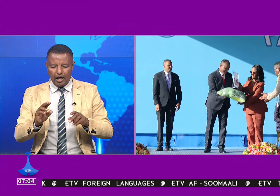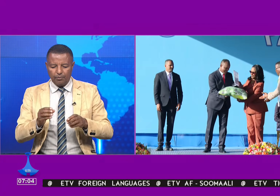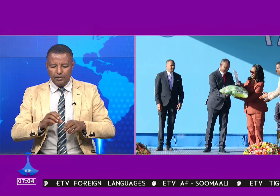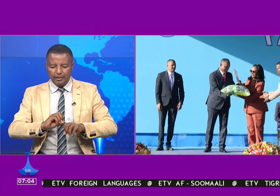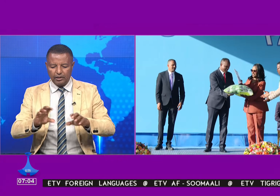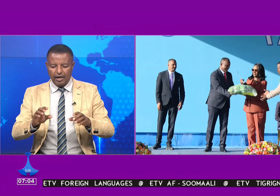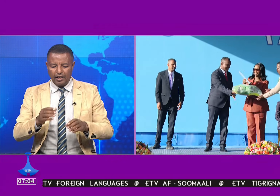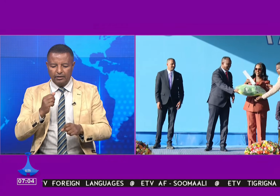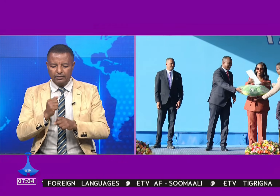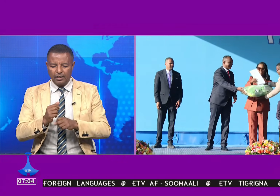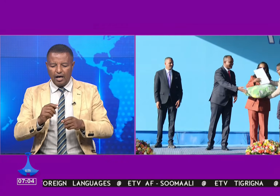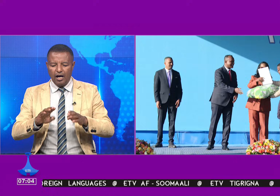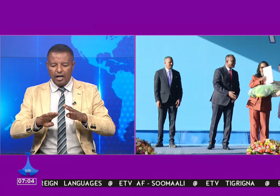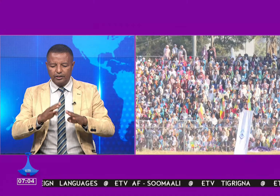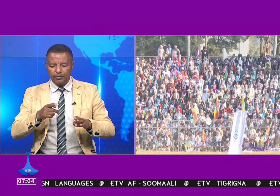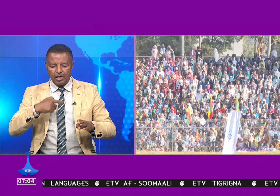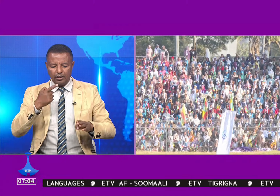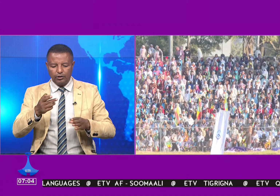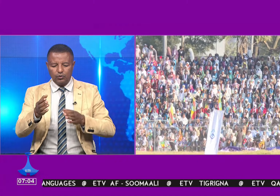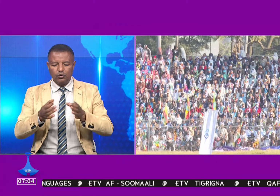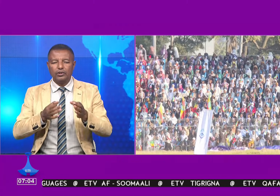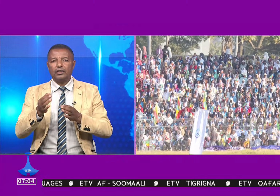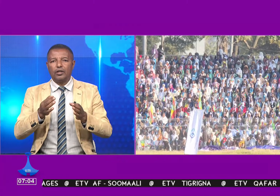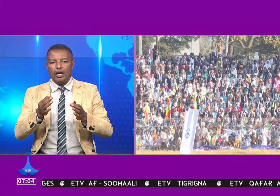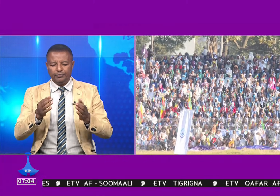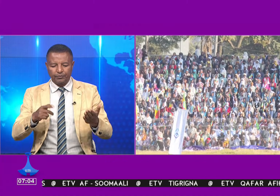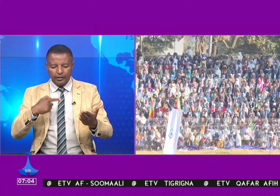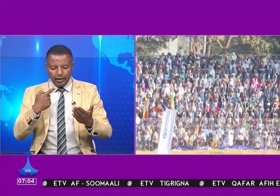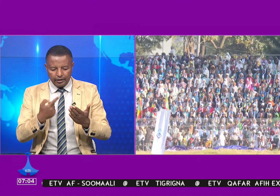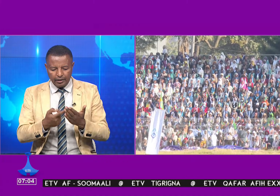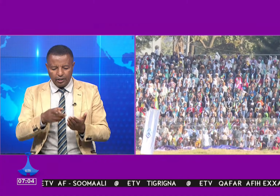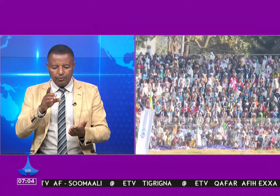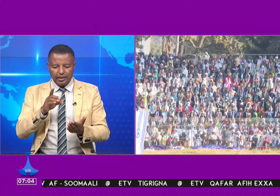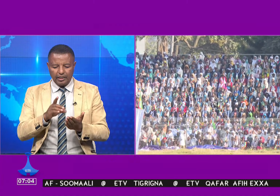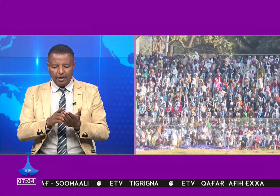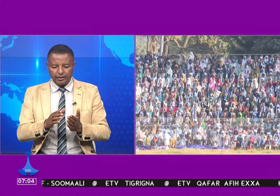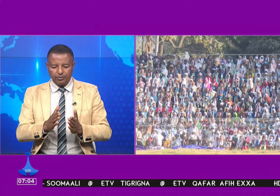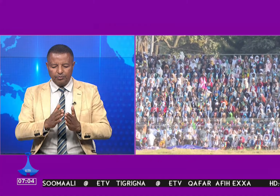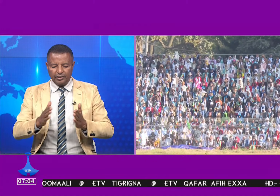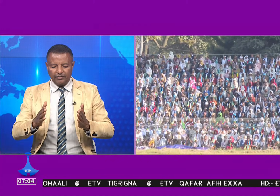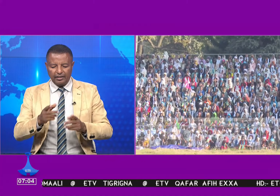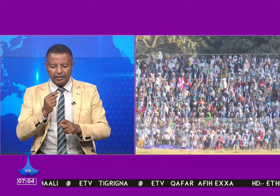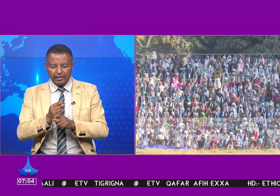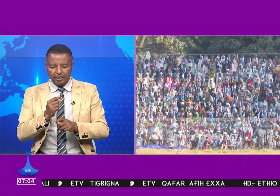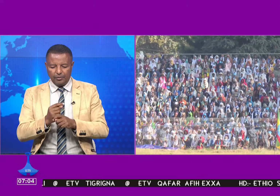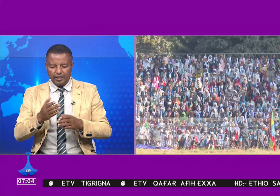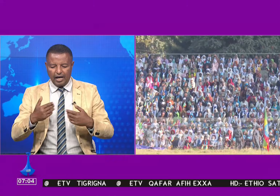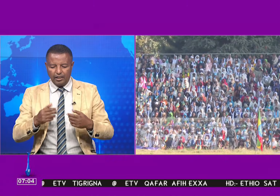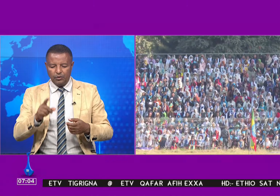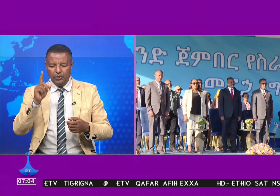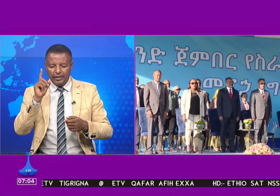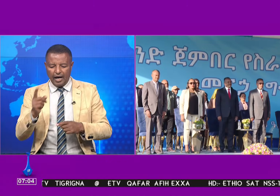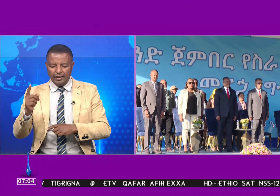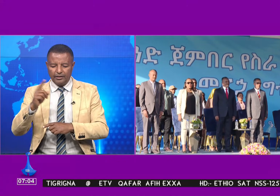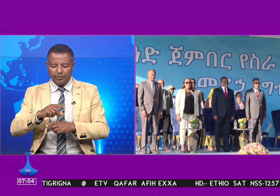ሁኔታ በማሰማራት ስራ አስጀምረናል ሲሉ ገልጸዋል። ይሄ በከተማችን በስፋት እየተተገበረ